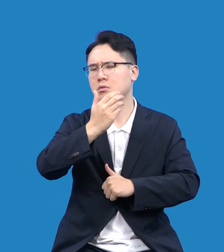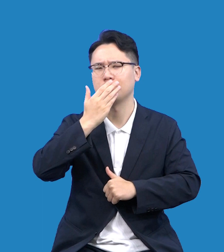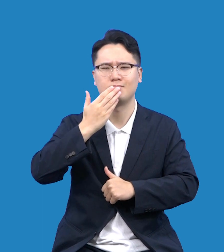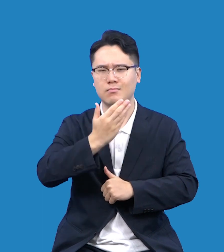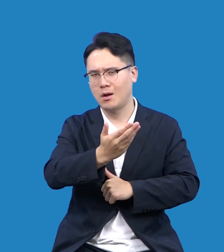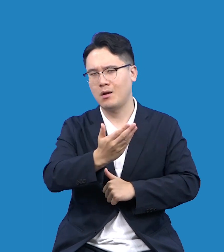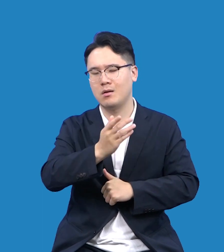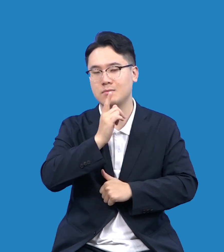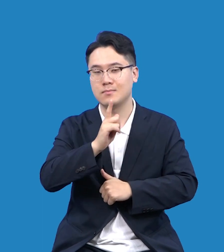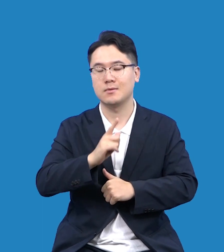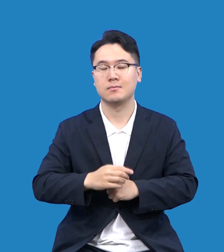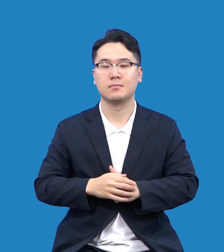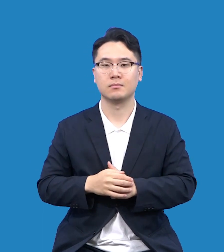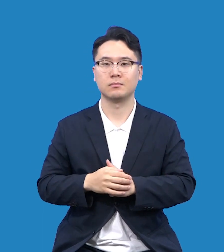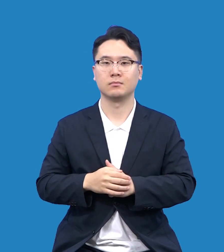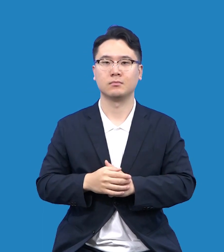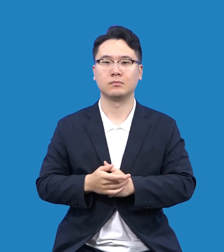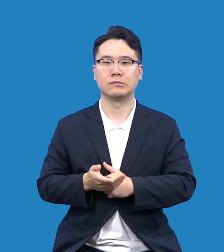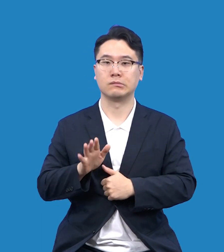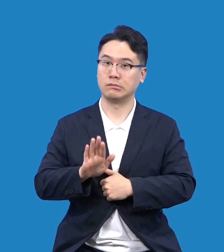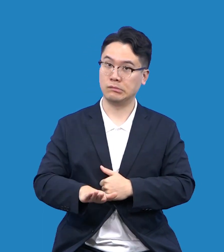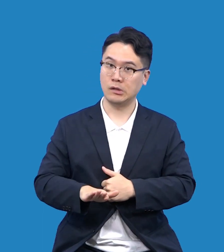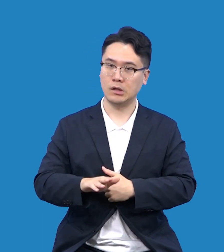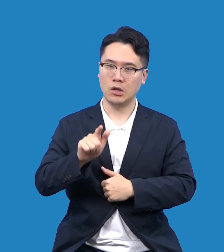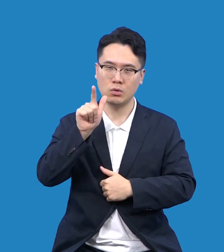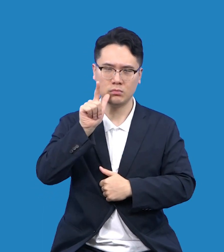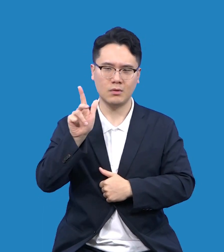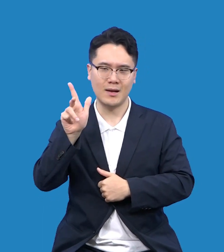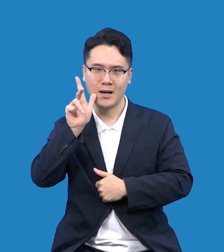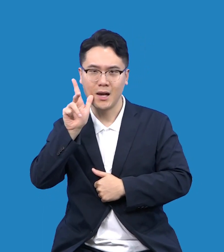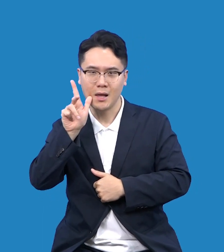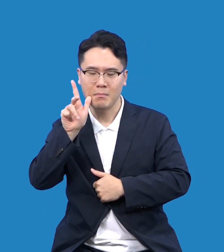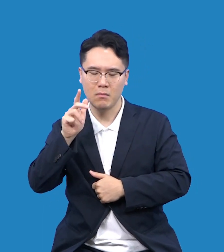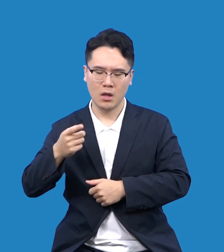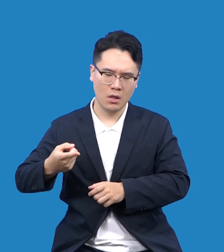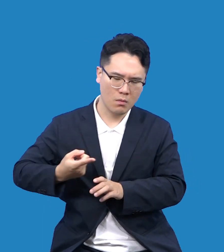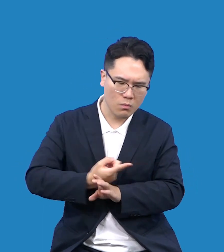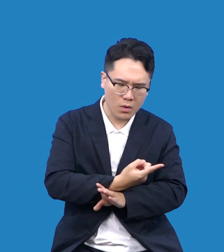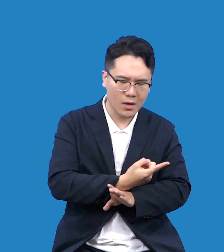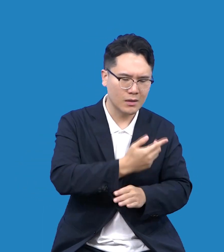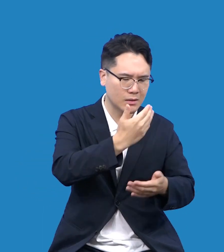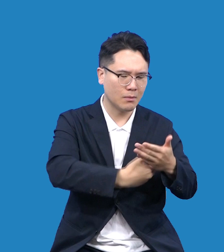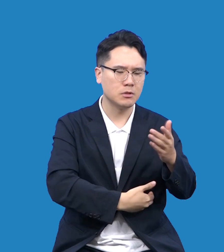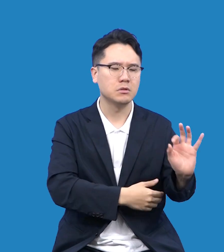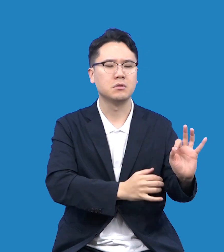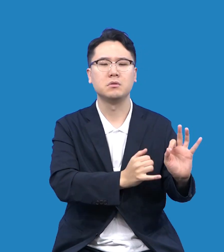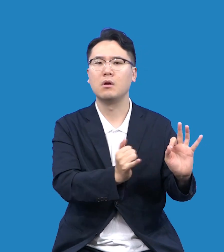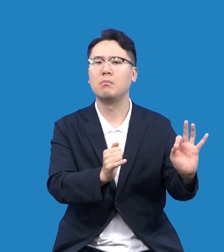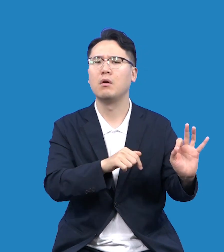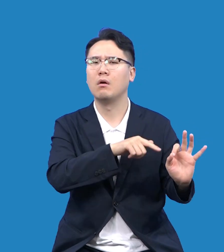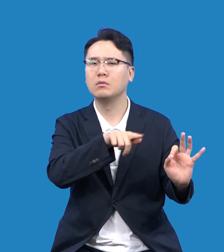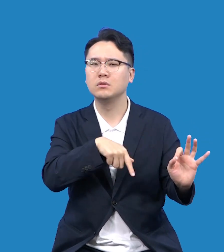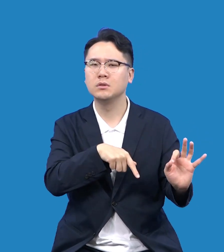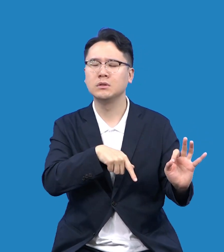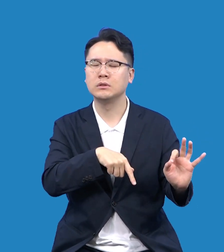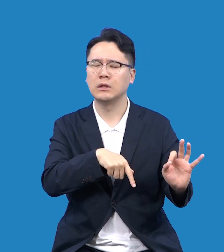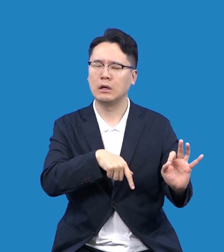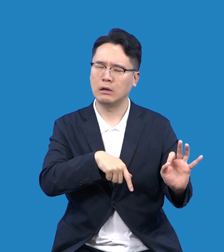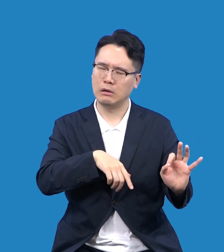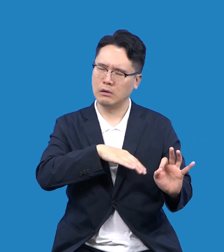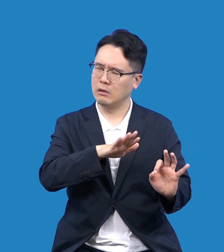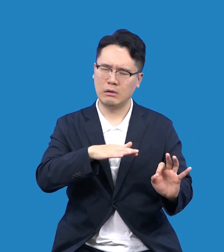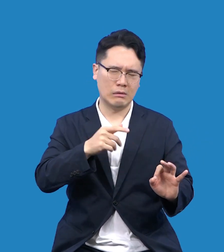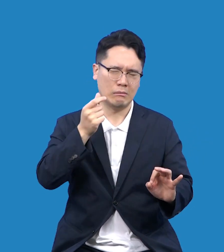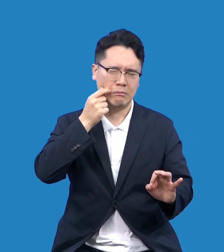말합니다. 그런데 여호수아와 갈렙을 제외한 나머지 10명은 패배주의에 사로잡혀 있었던 것입니다.